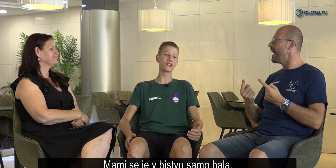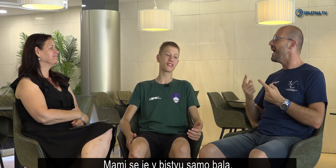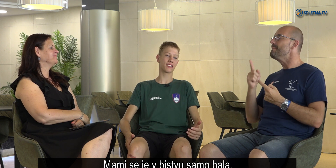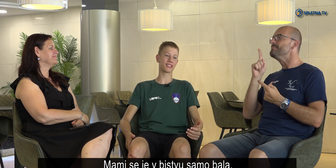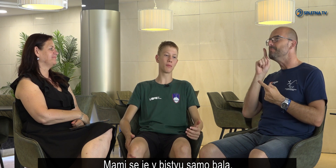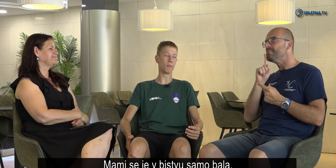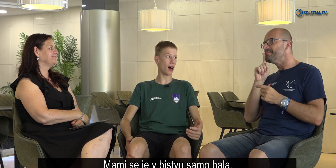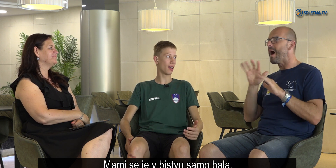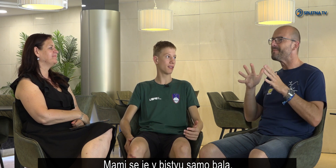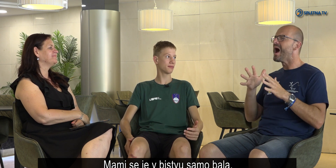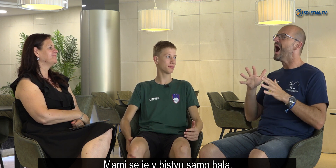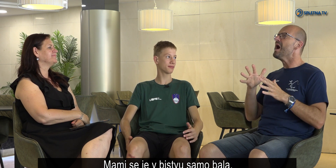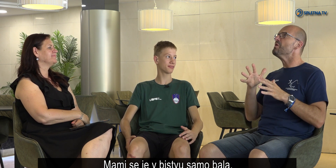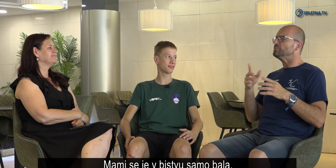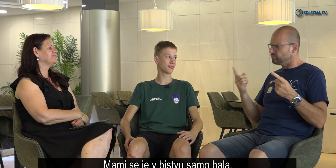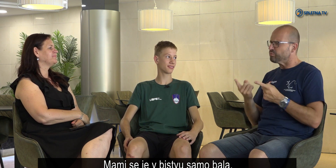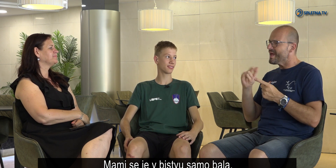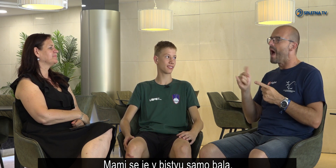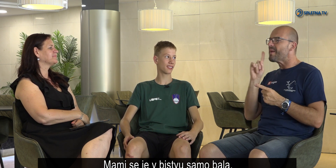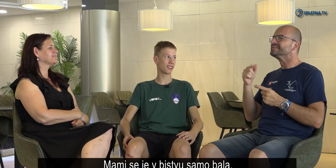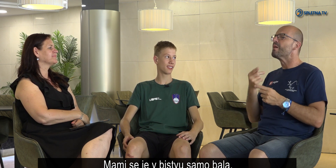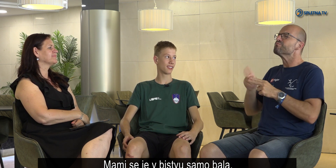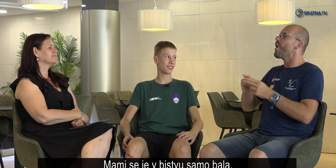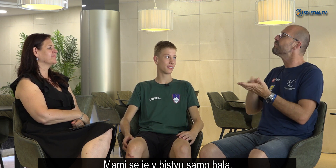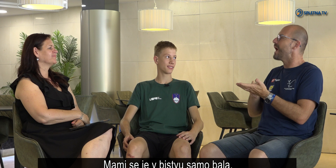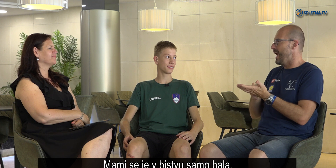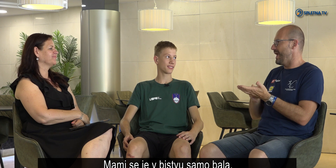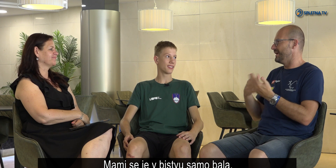Mami v bistvu se je samo bala.